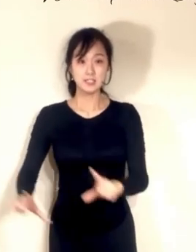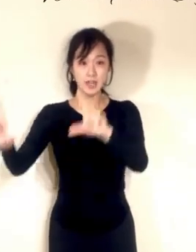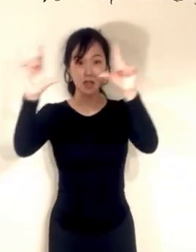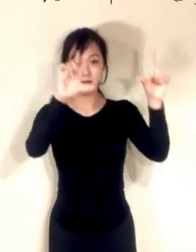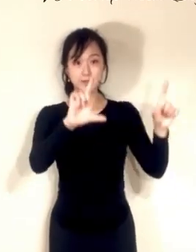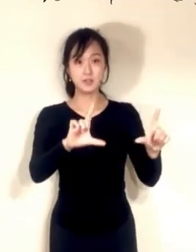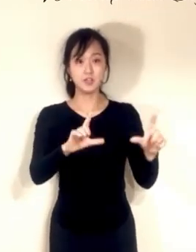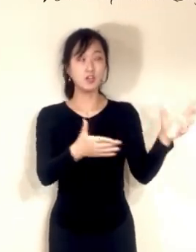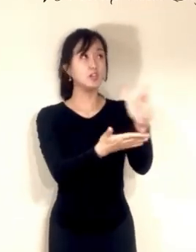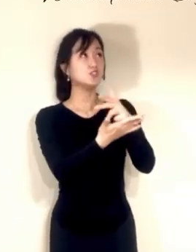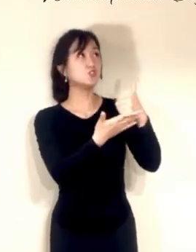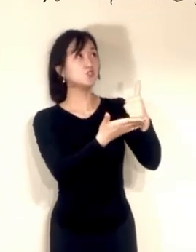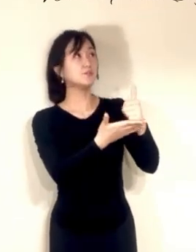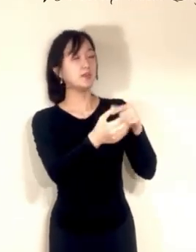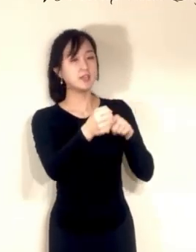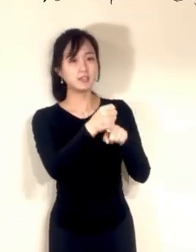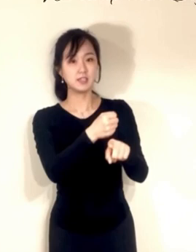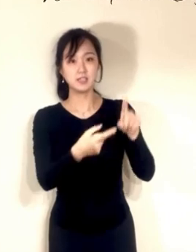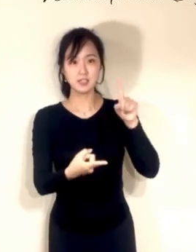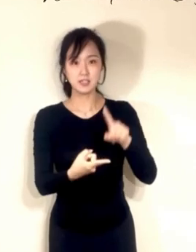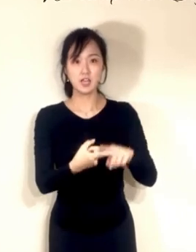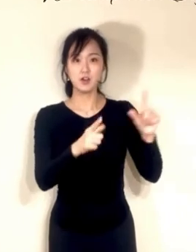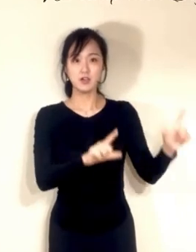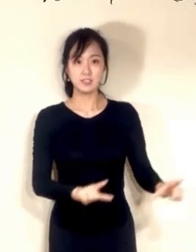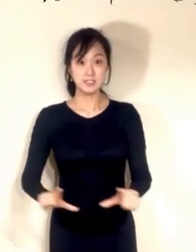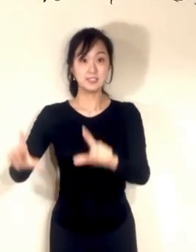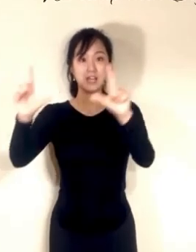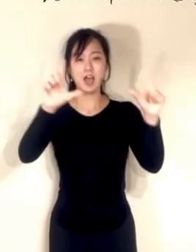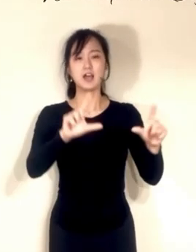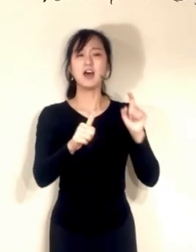뜻대로 섬기며 살라는 것입니다.